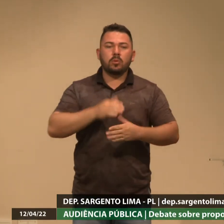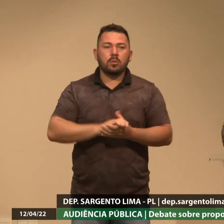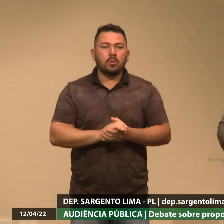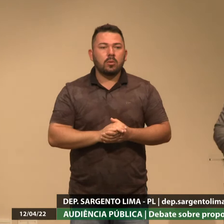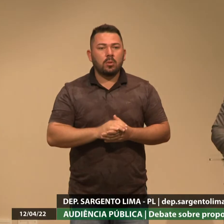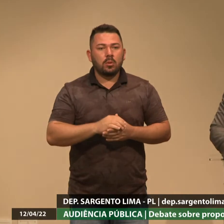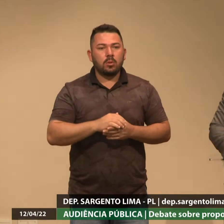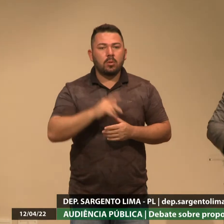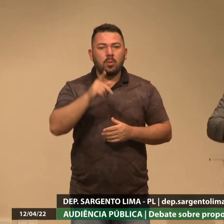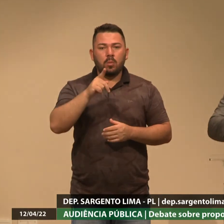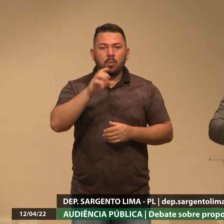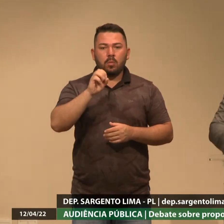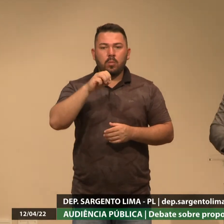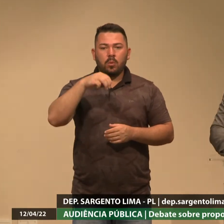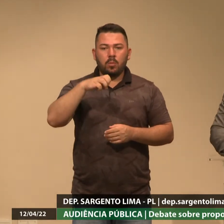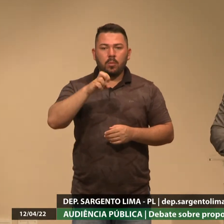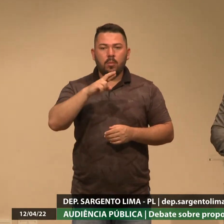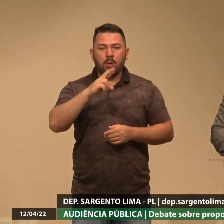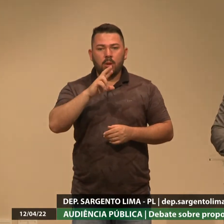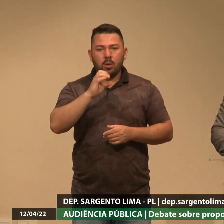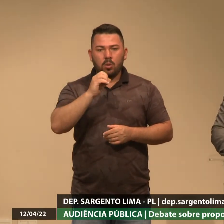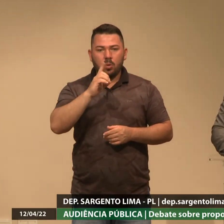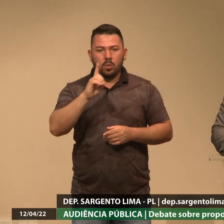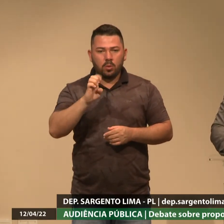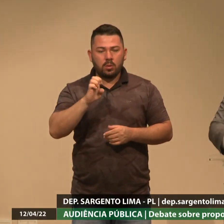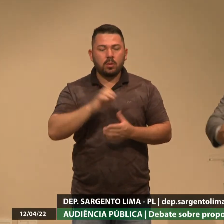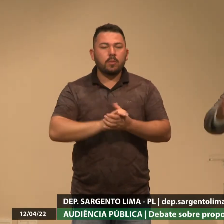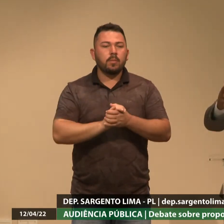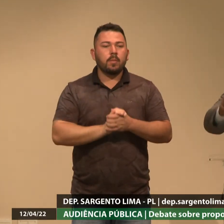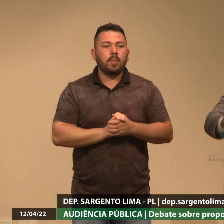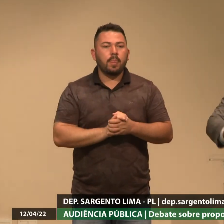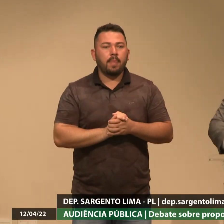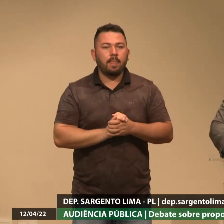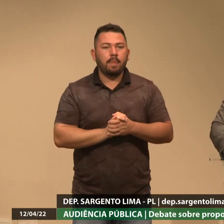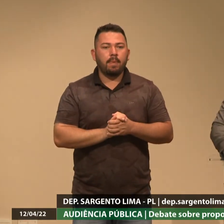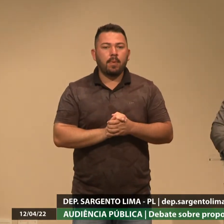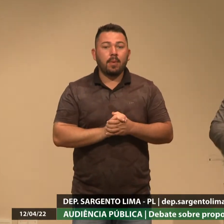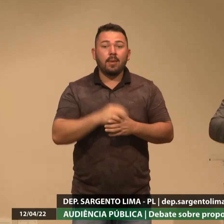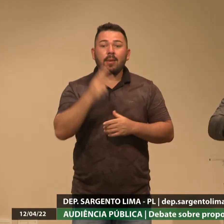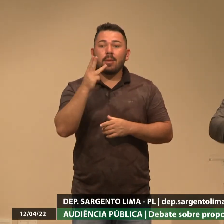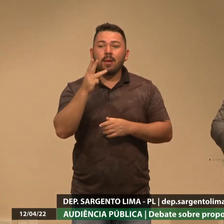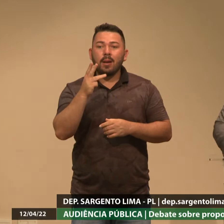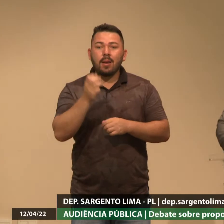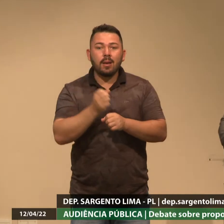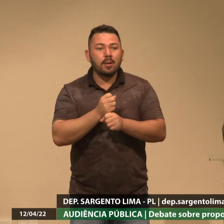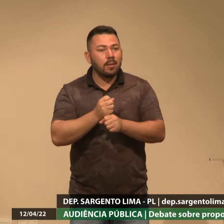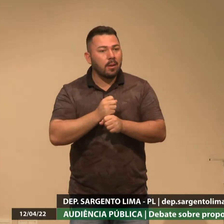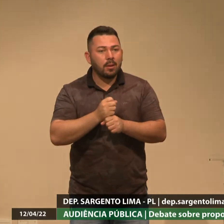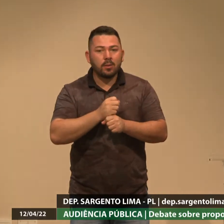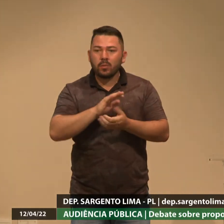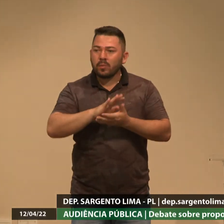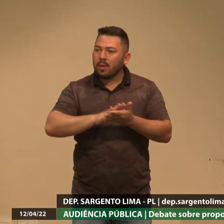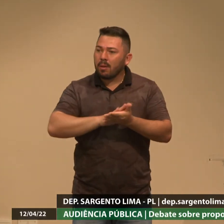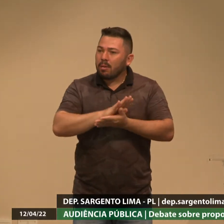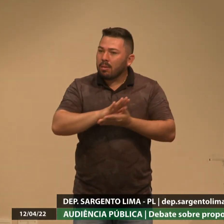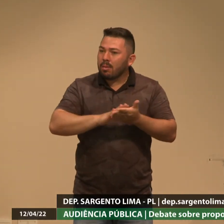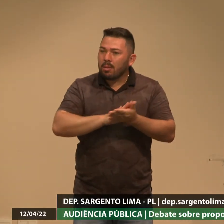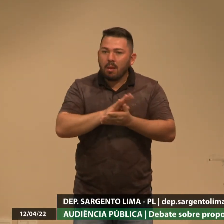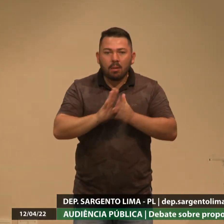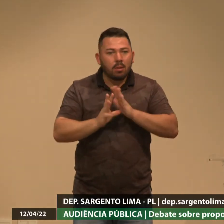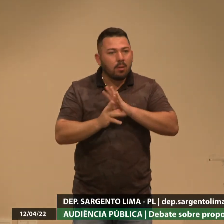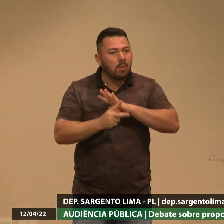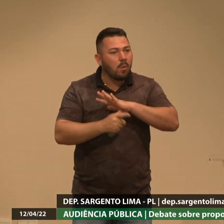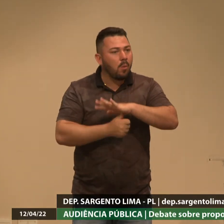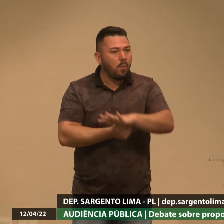e em Pomerode conversando com comando da polícia militar lá estou há quase três anos sem uma ocorrência de roubo